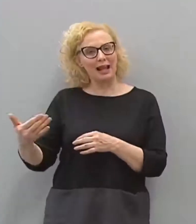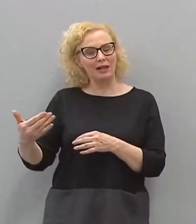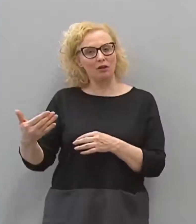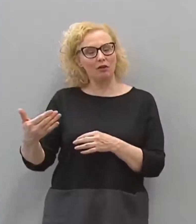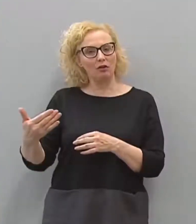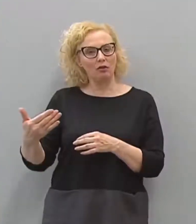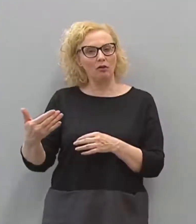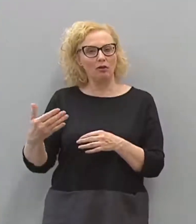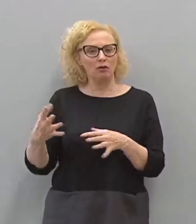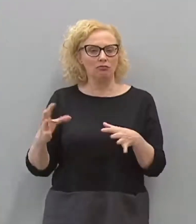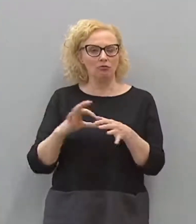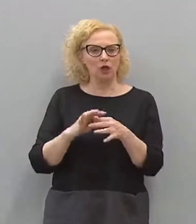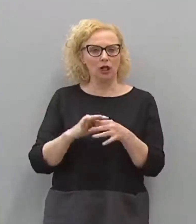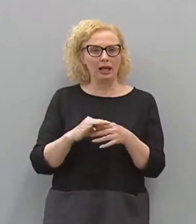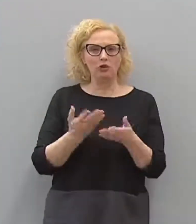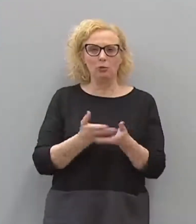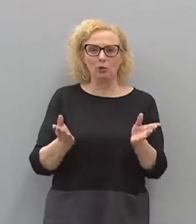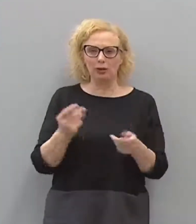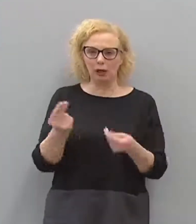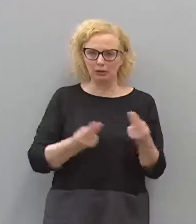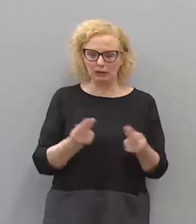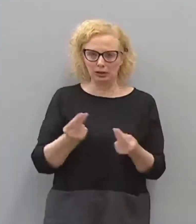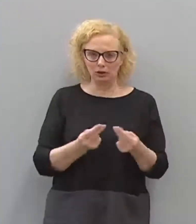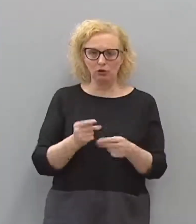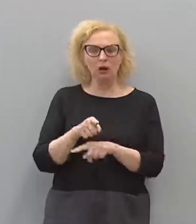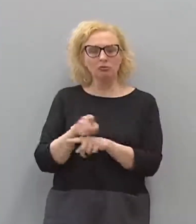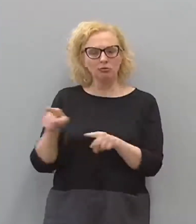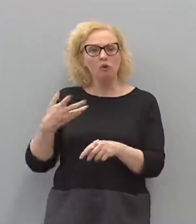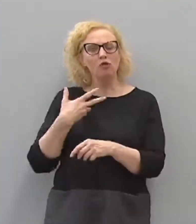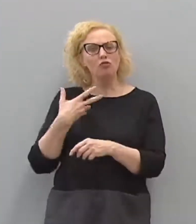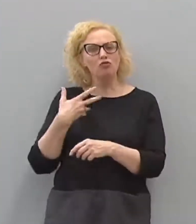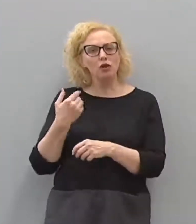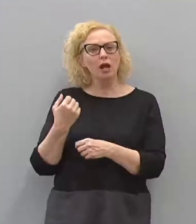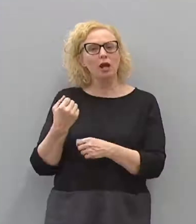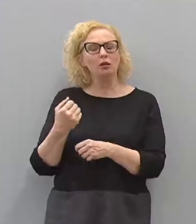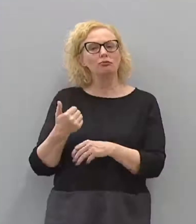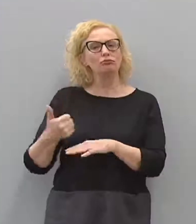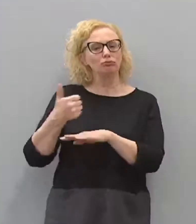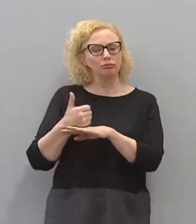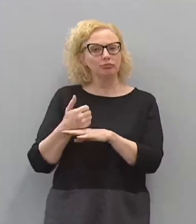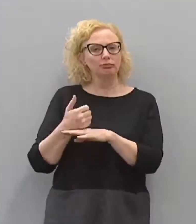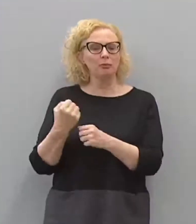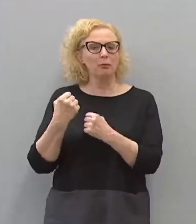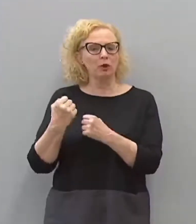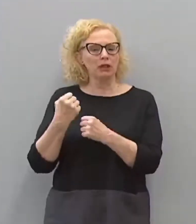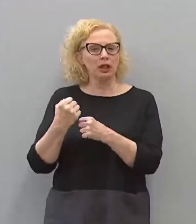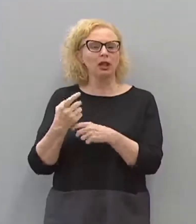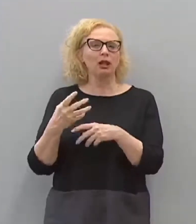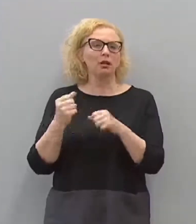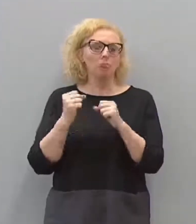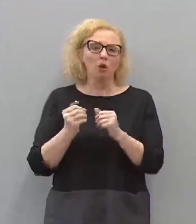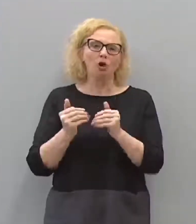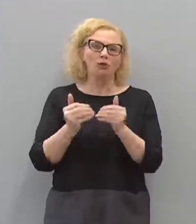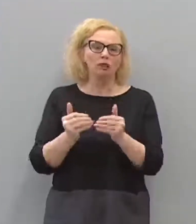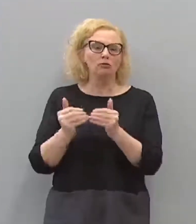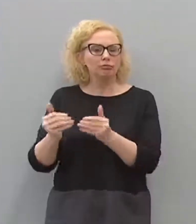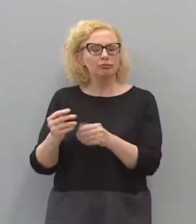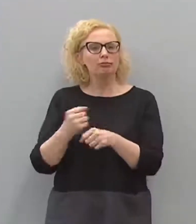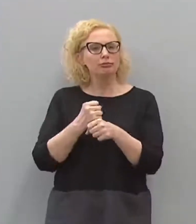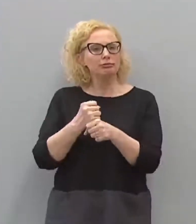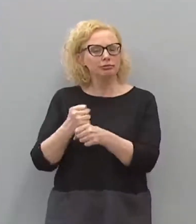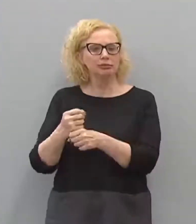amministrazione che avranno diciamo potere derogatorio importante su vari aspetti aspetti